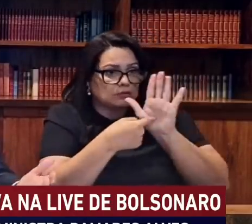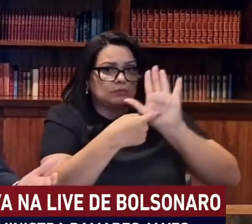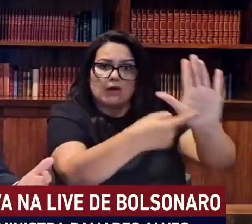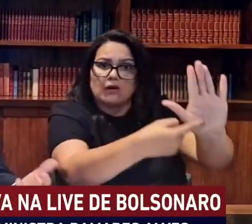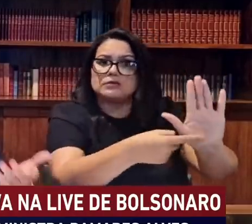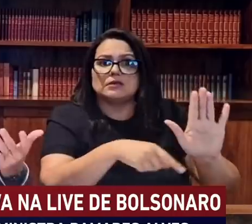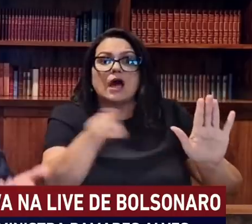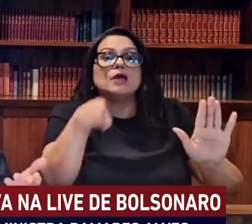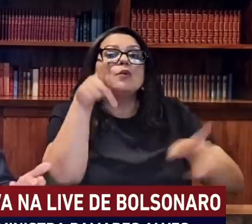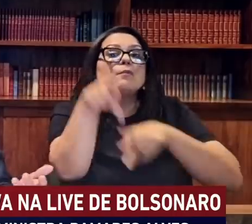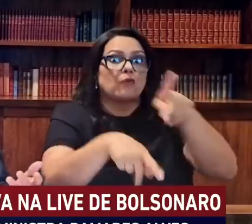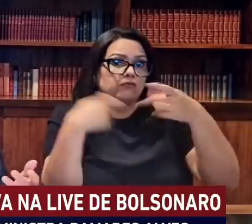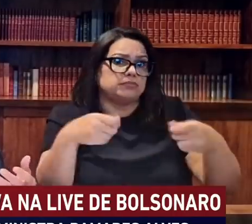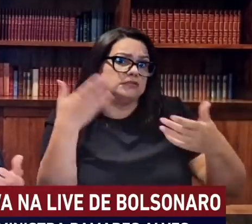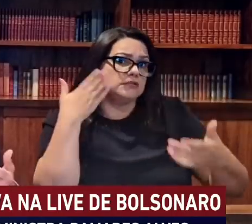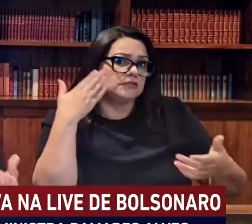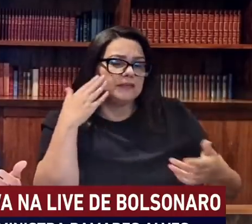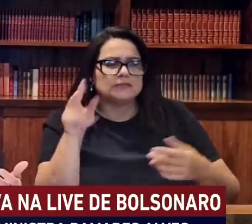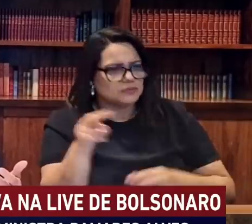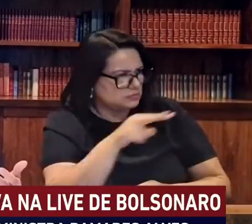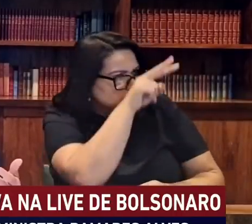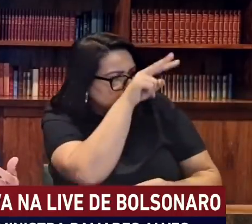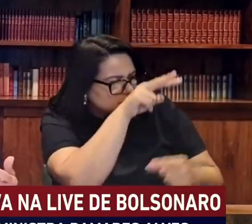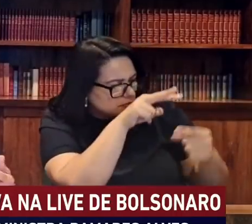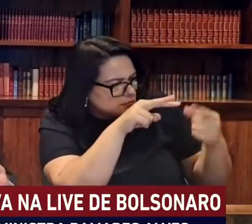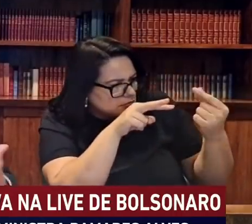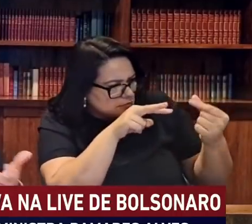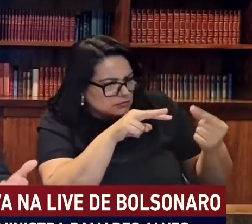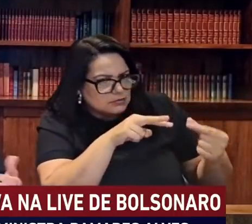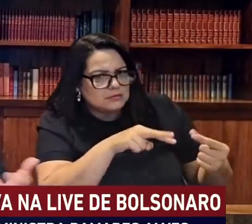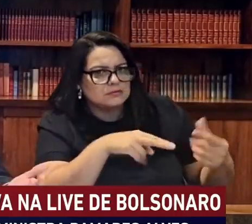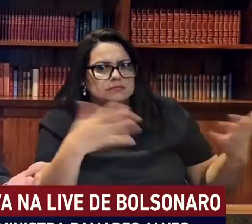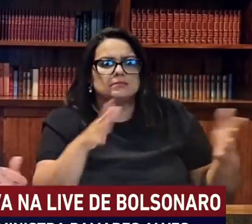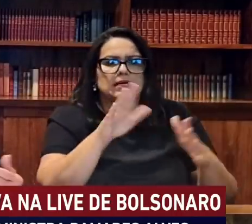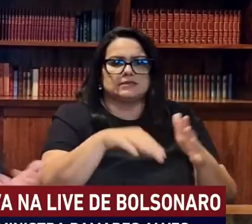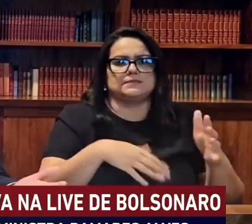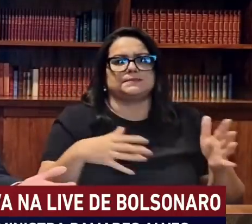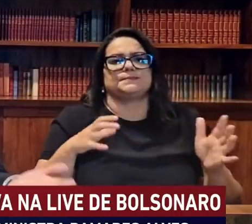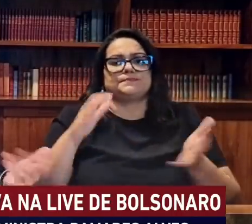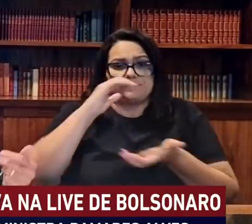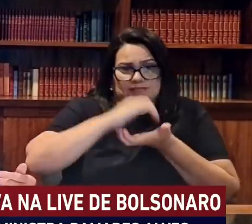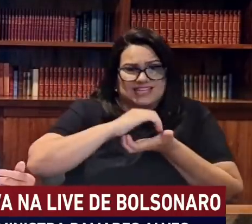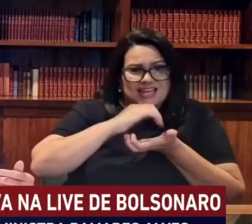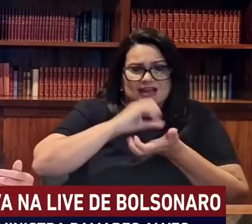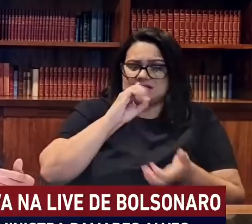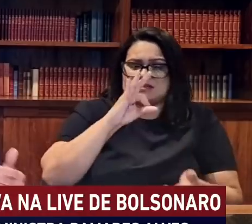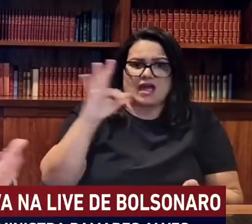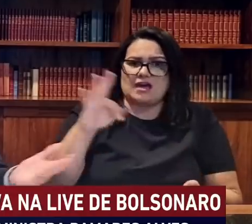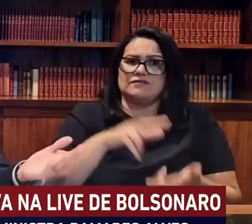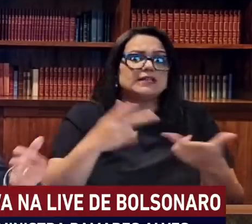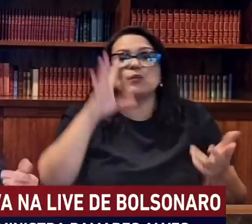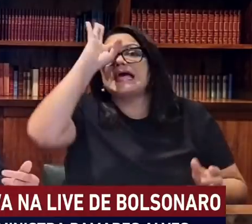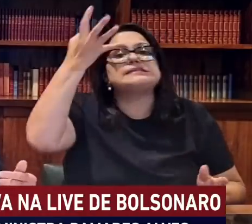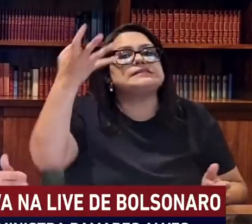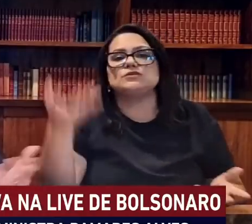placa, decidir. Mas enquanto o Supremo não decidir o valor do ICMS, fica difícil. E o pessoal